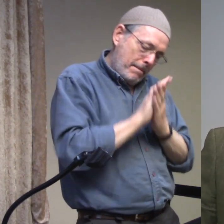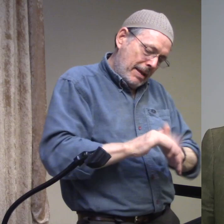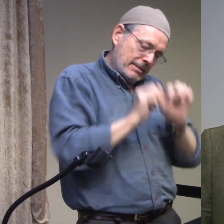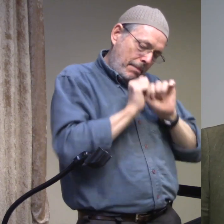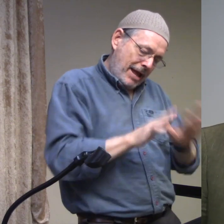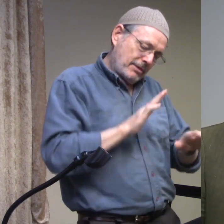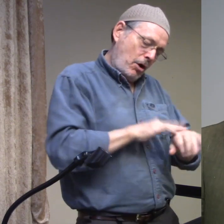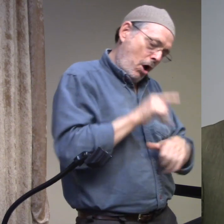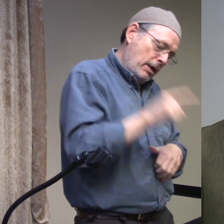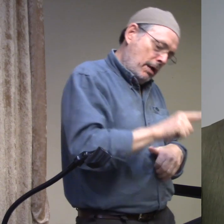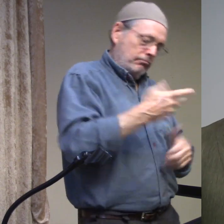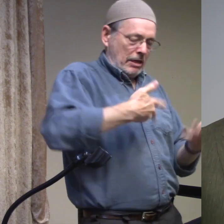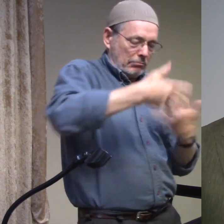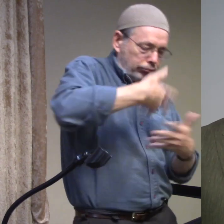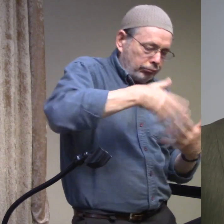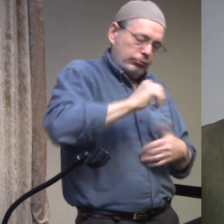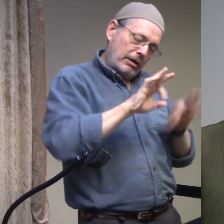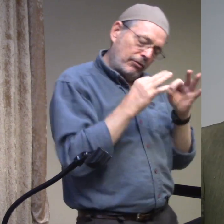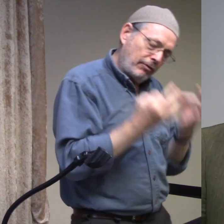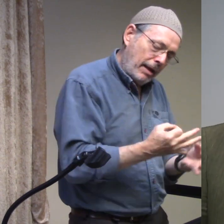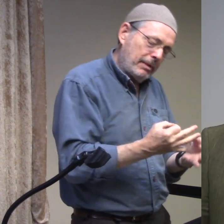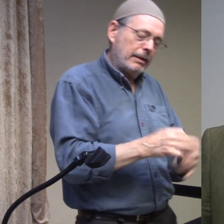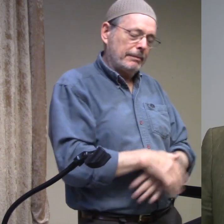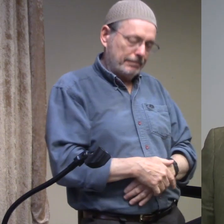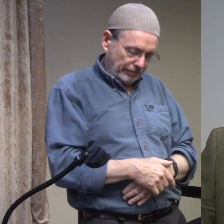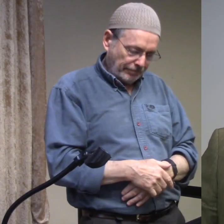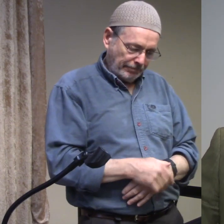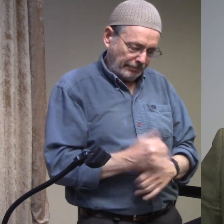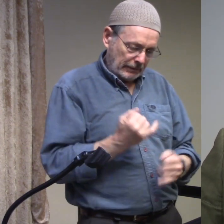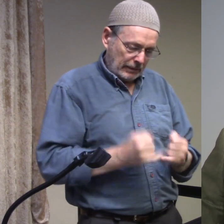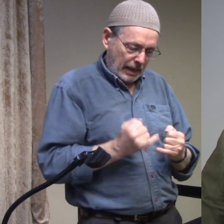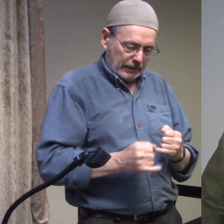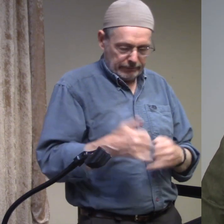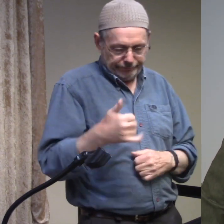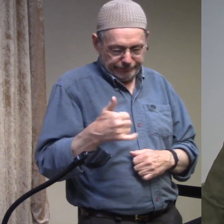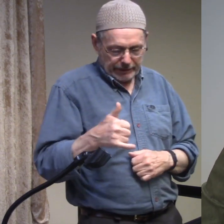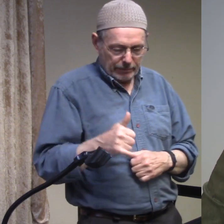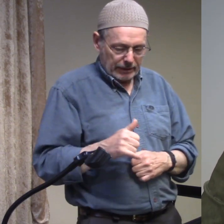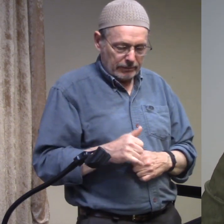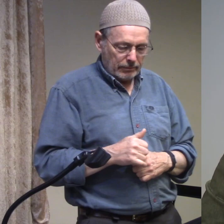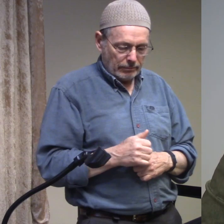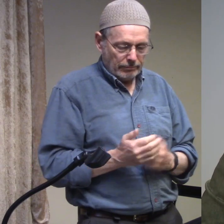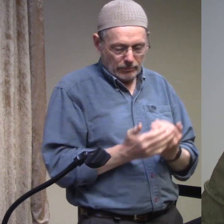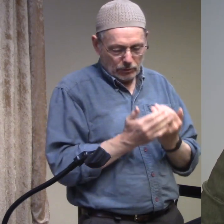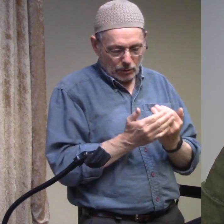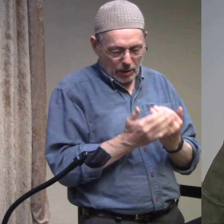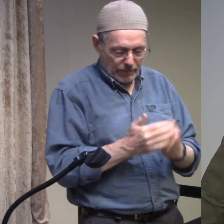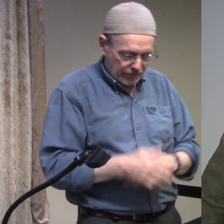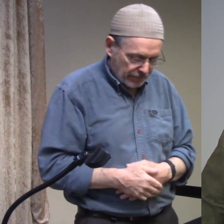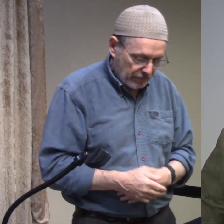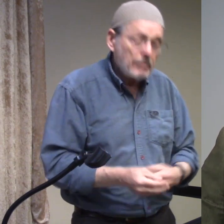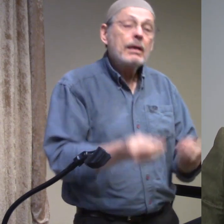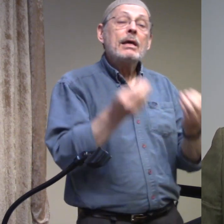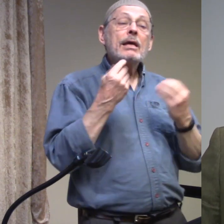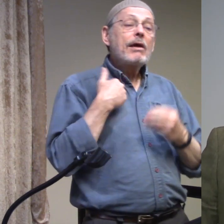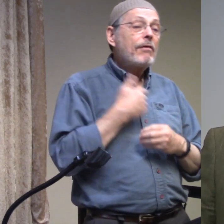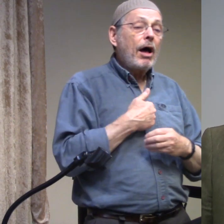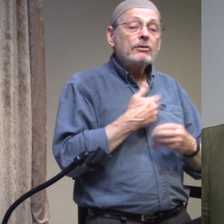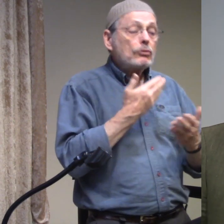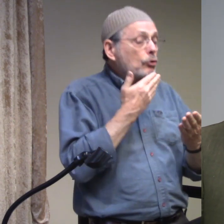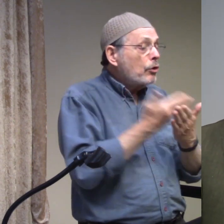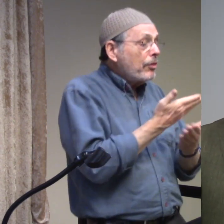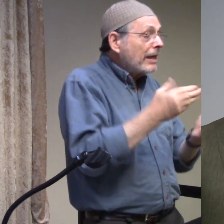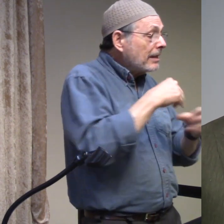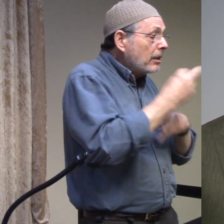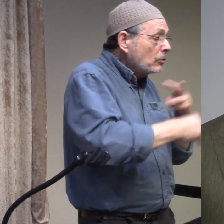his family. رَبَّنَا آتِنَا فِي الدُّنْيَا حَسَنَا وَفِي الْآخِرَةِ حَسَنَا وَقِنَا عَذَابَ النَّارِ. O Allah, give us the good of this world, the good of the next